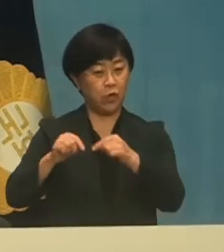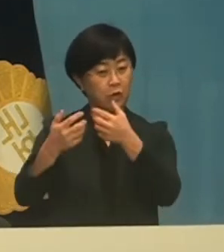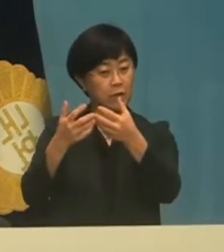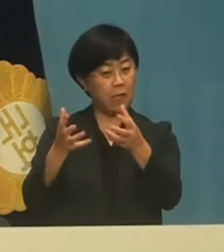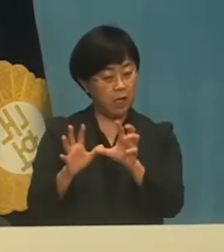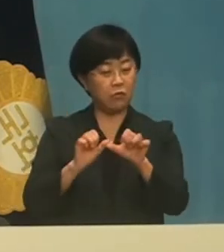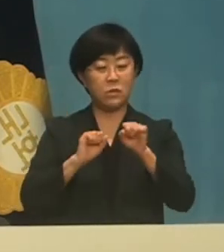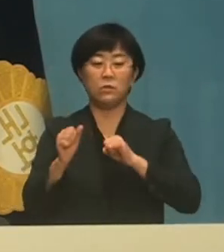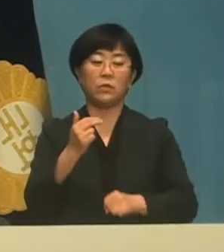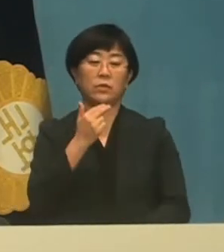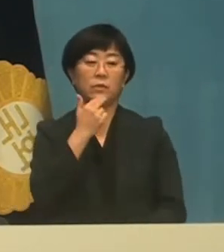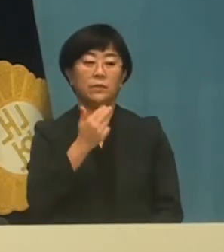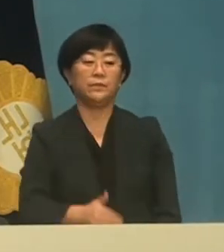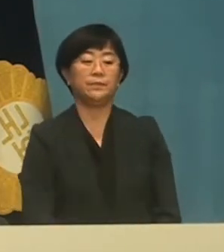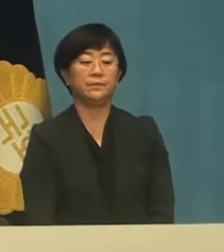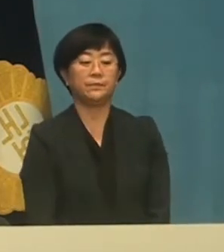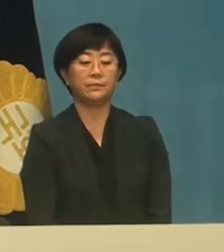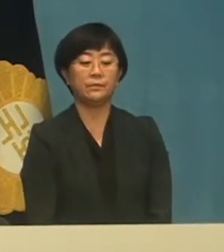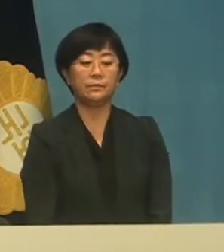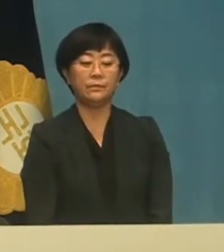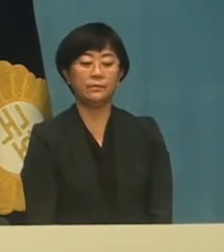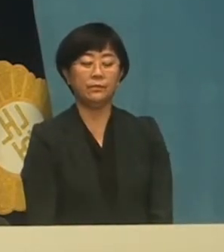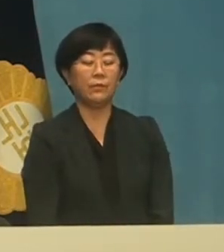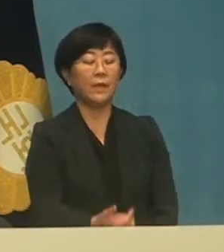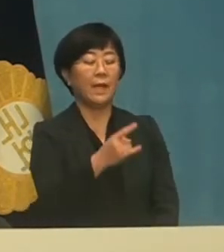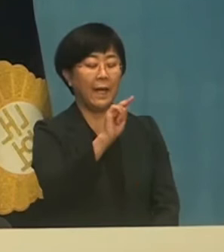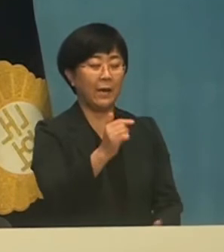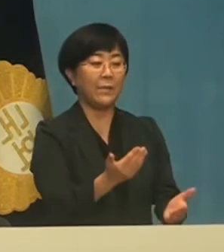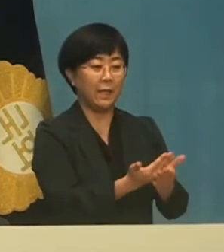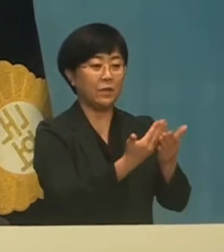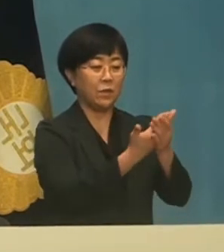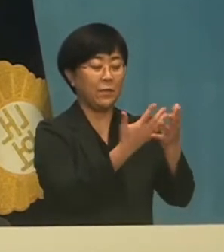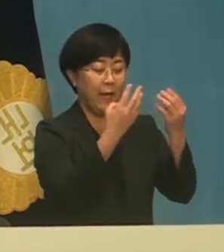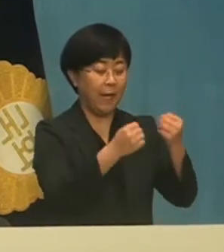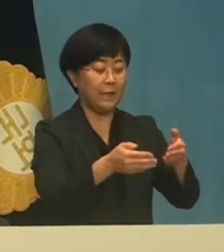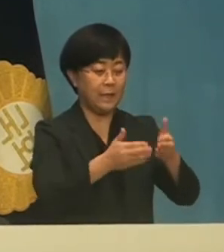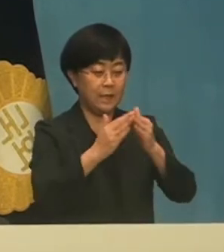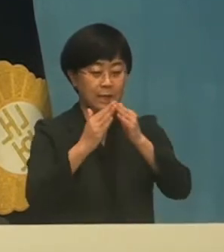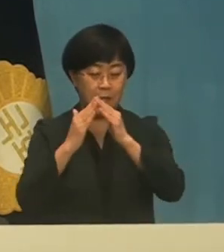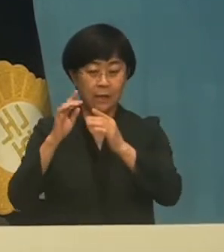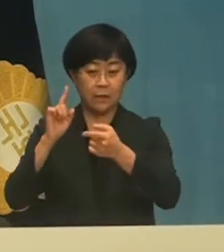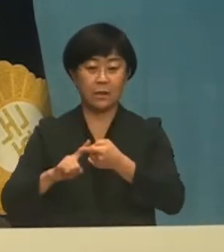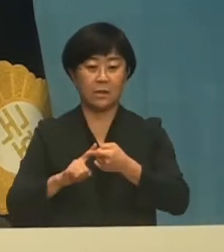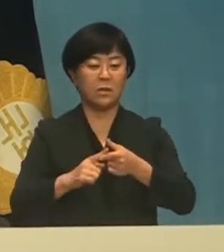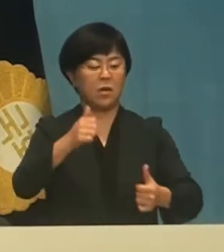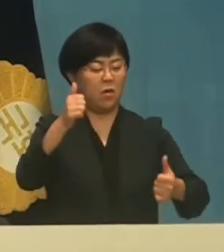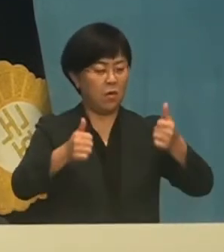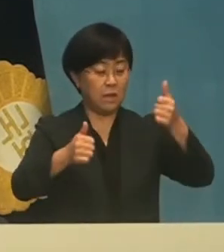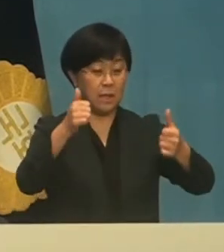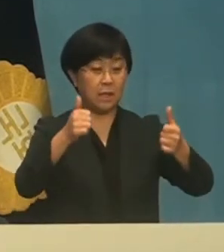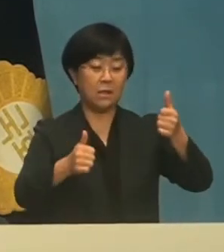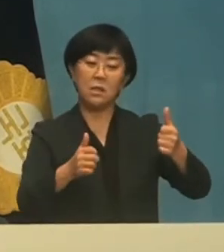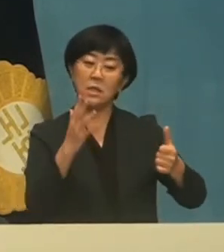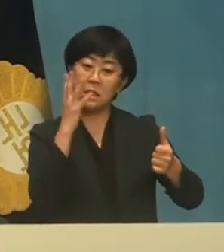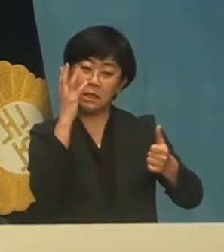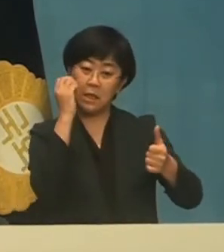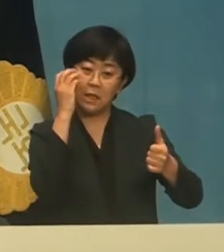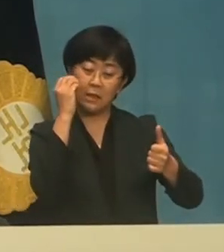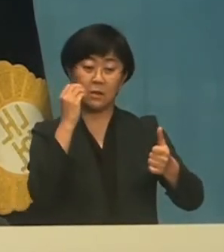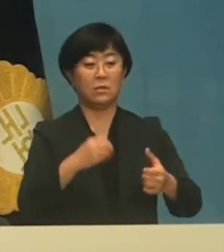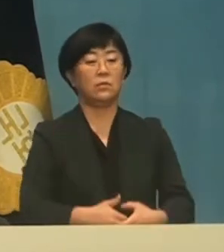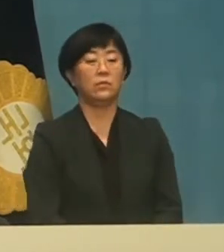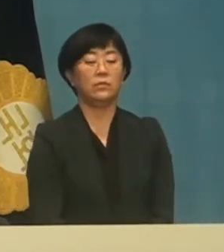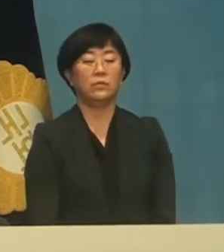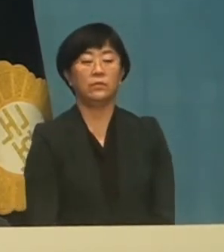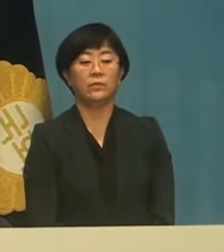않고 있습니다. 지금은 누가 더 핵발전소를 많이 지을 것인지를 놓고 경쟁하는 이상한 국면에 접어들고